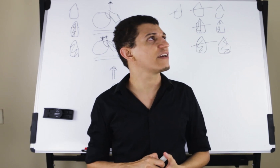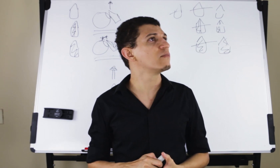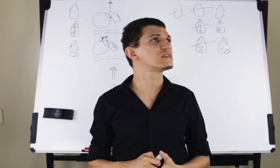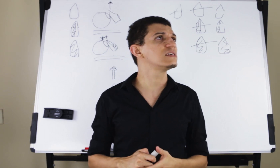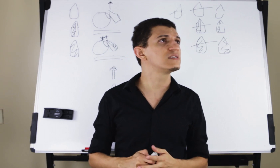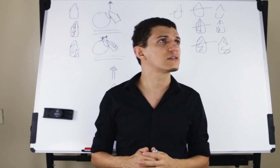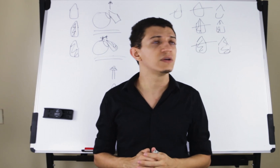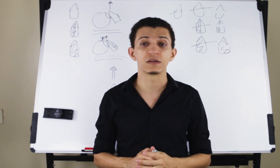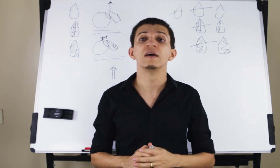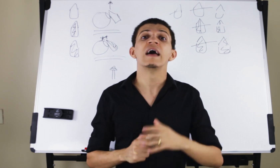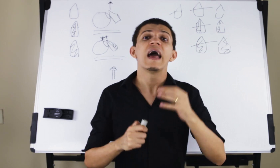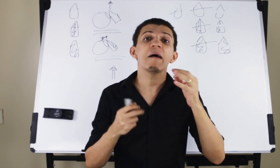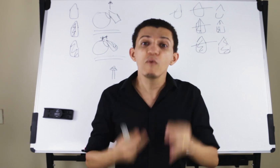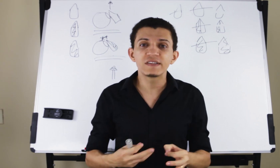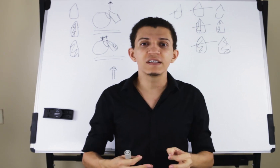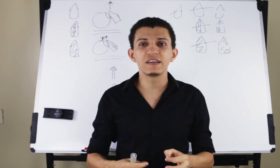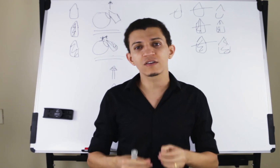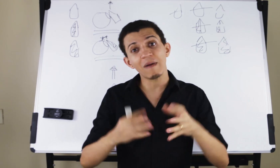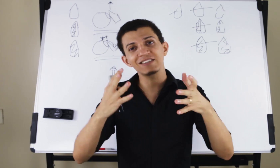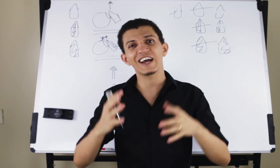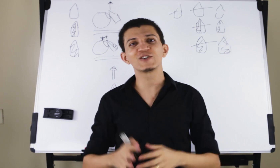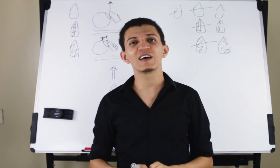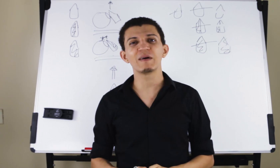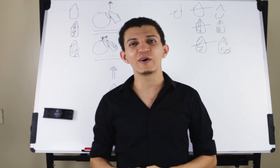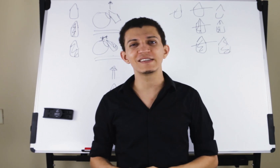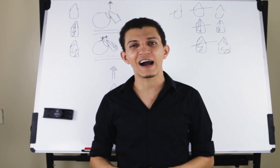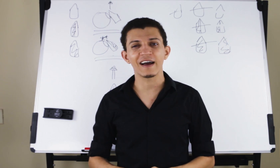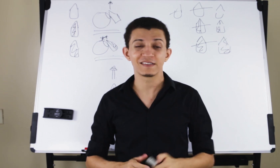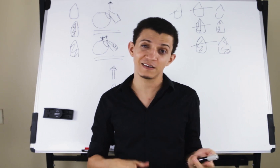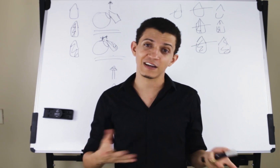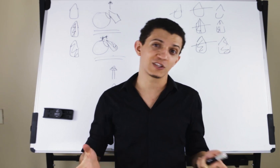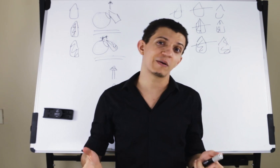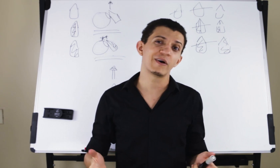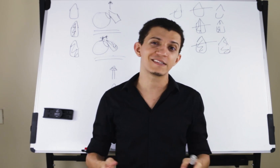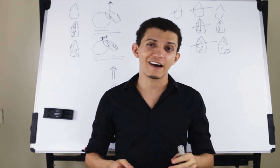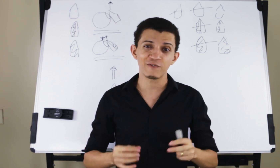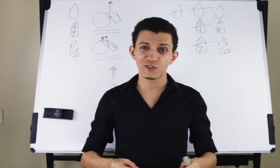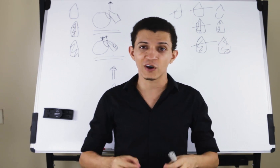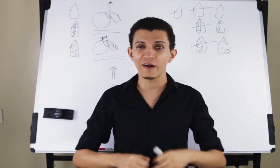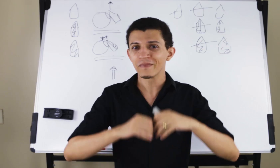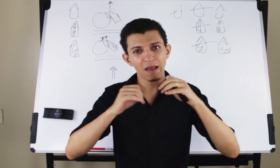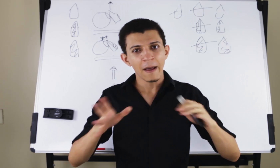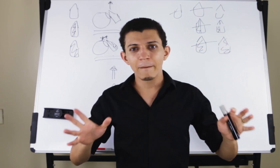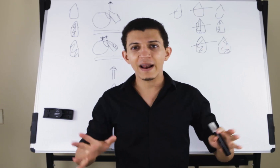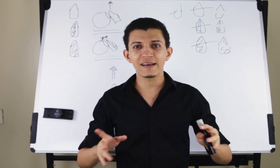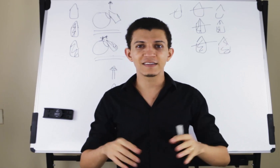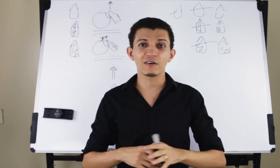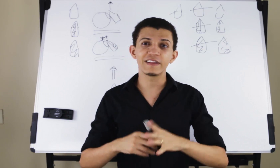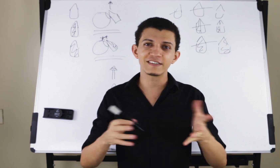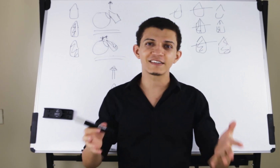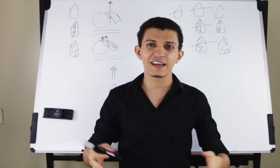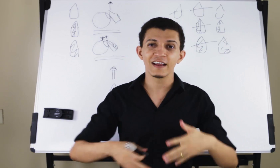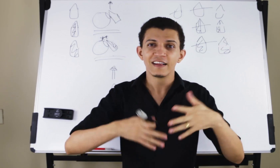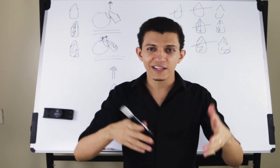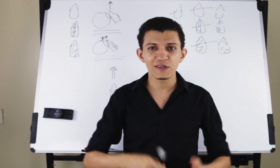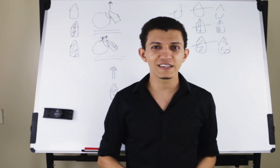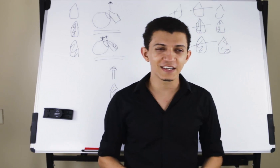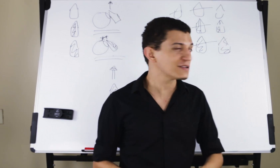muito esquisito isso. É muito esquisito, mas te ajuda a memorizar. Se ajuda a memorizar, funciona, beleza, então deixa de ser tão esquisito